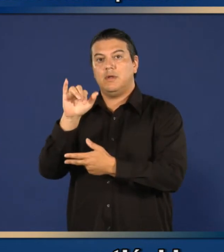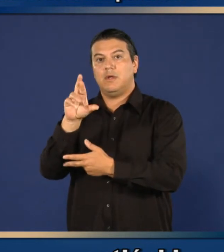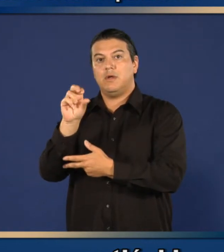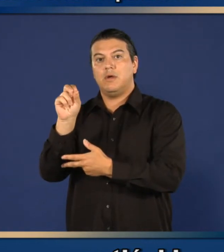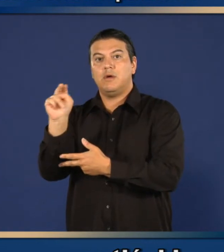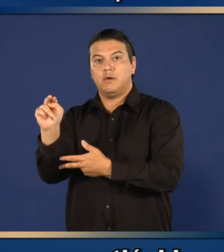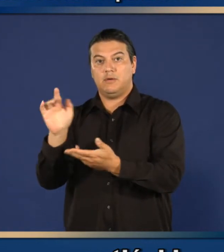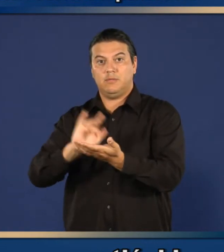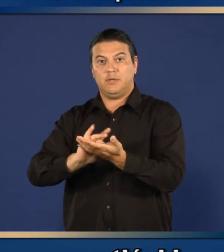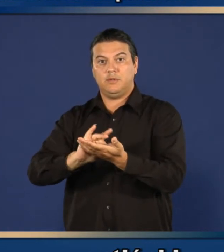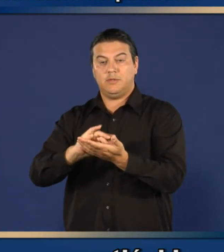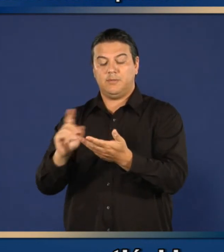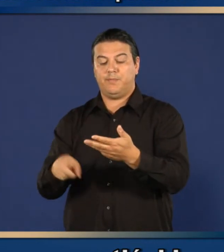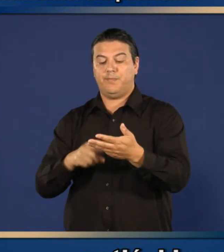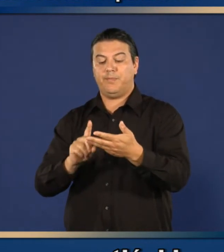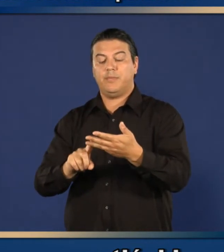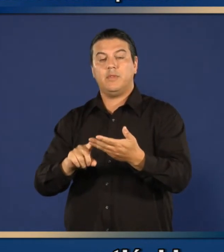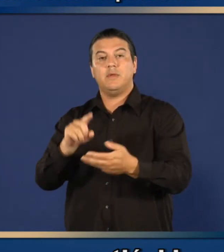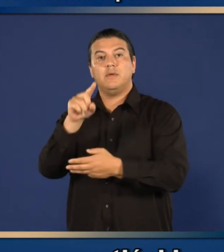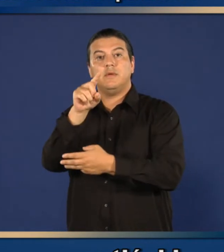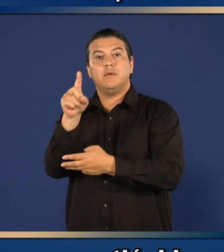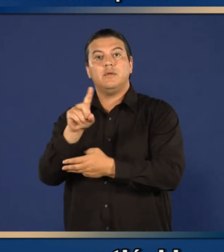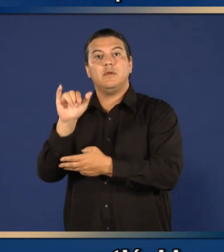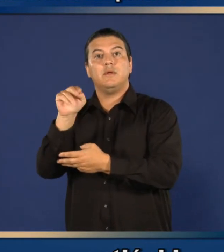y suplementos de hierro